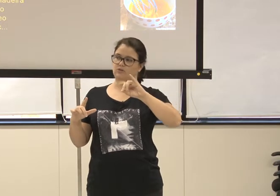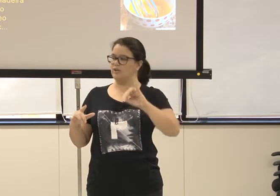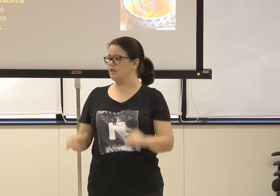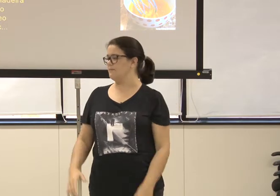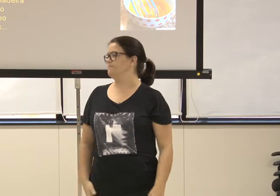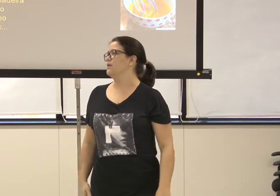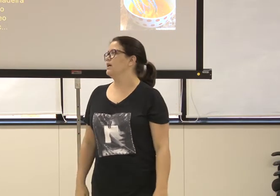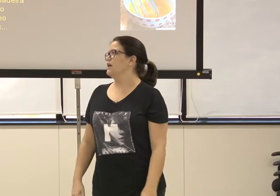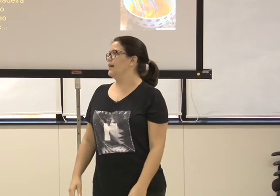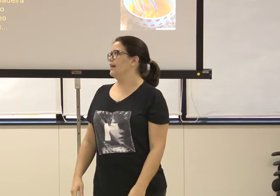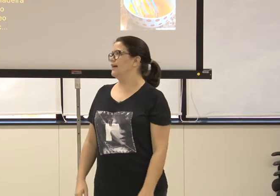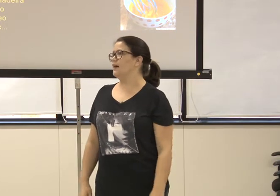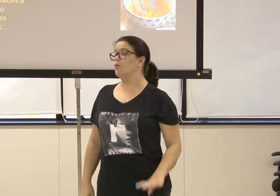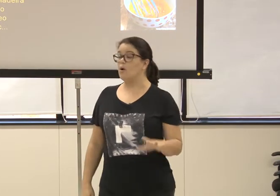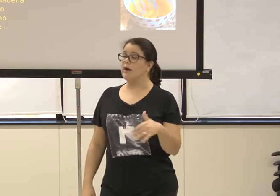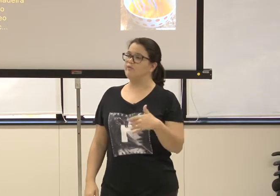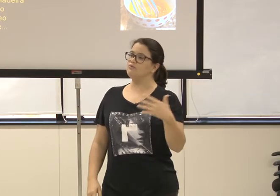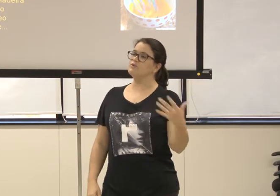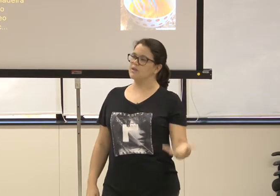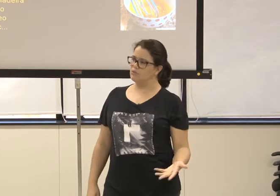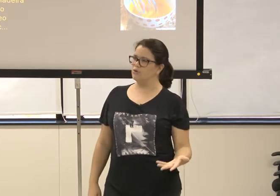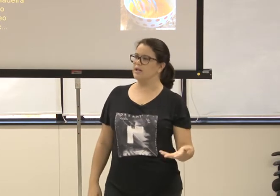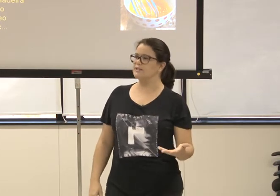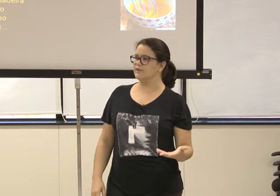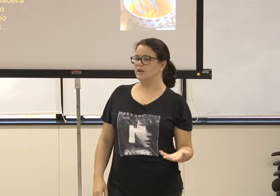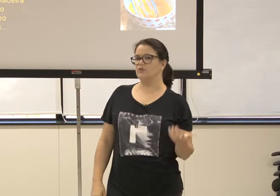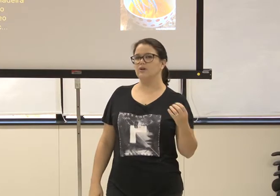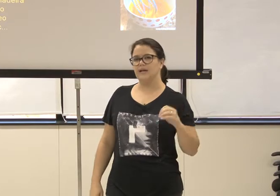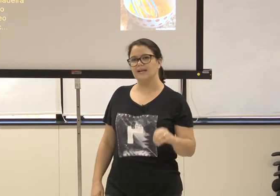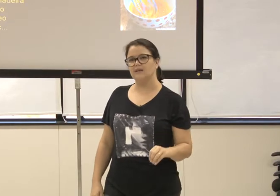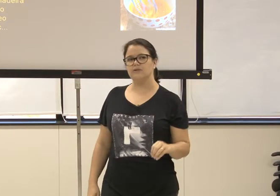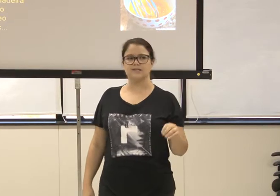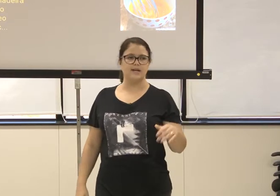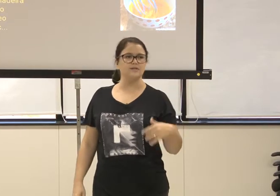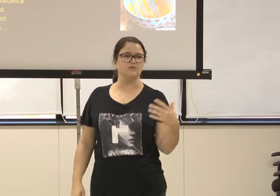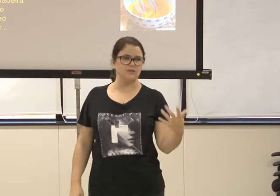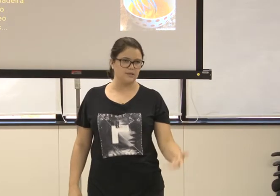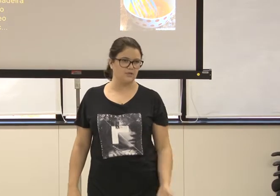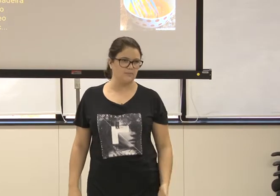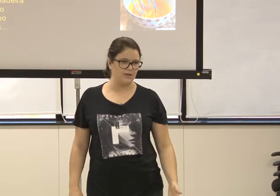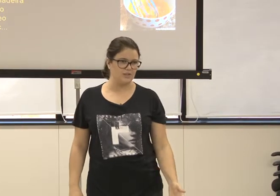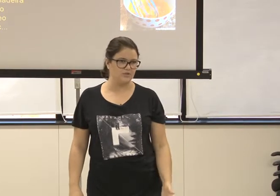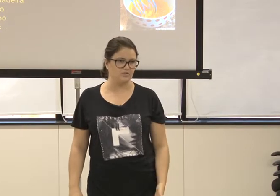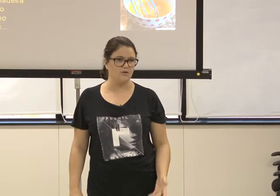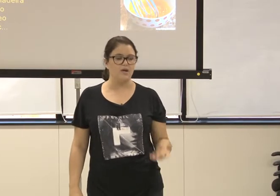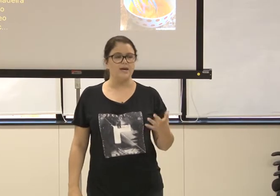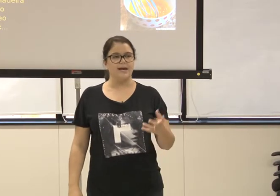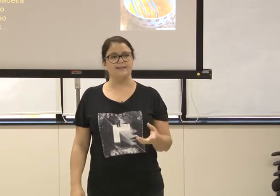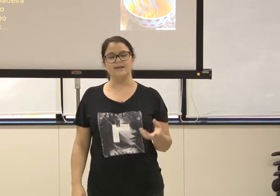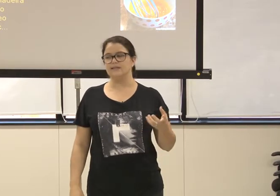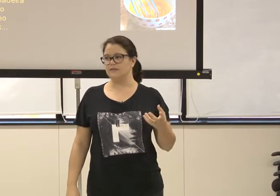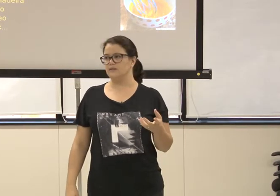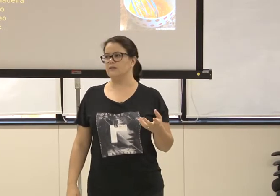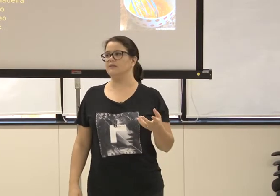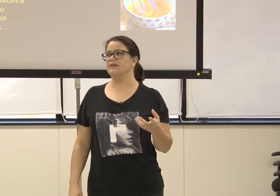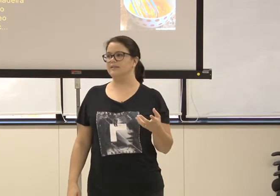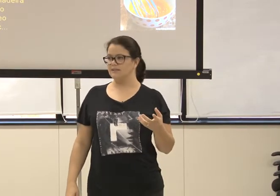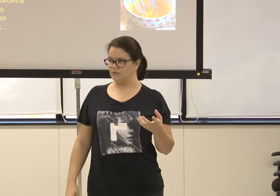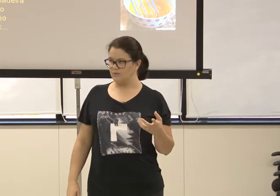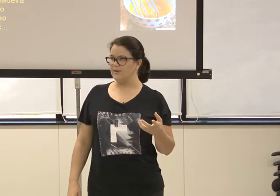DI. Qual é a função do classificador na língua de sinais ou descritor imagético? Descritor